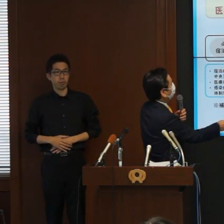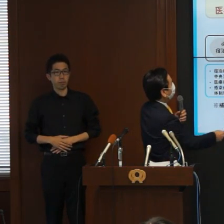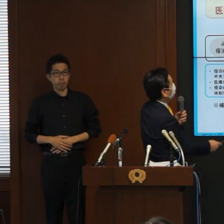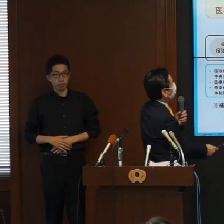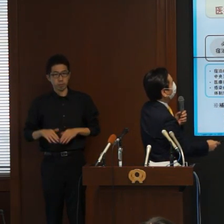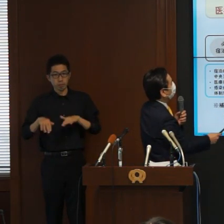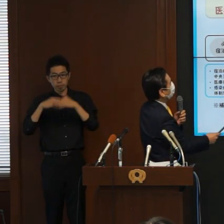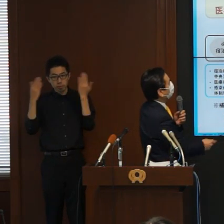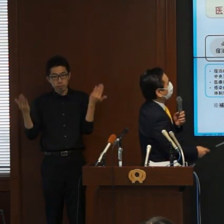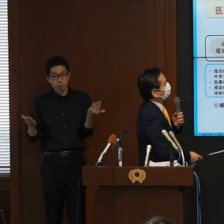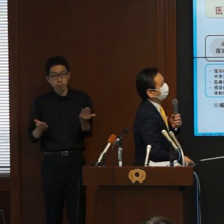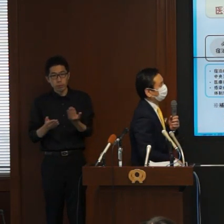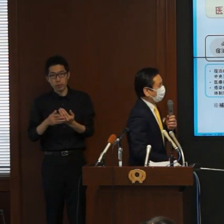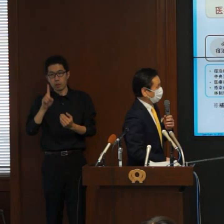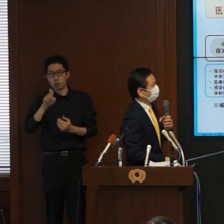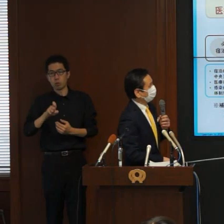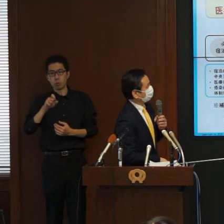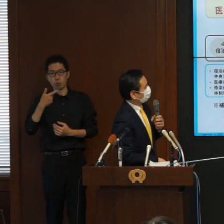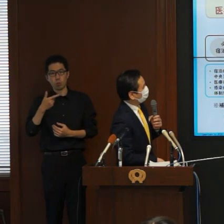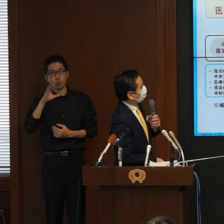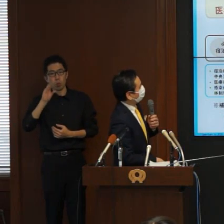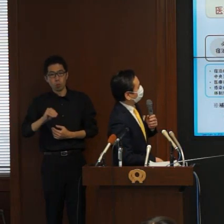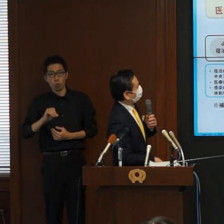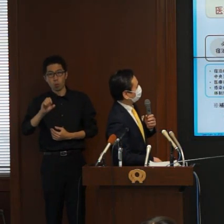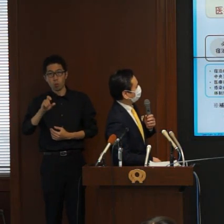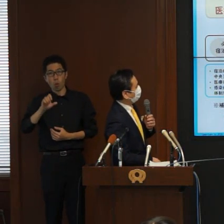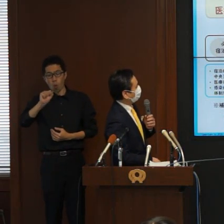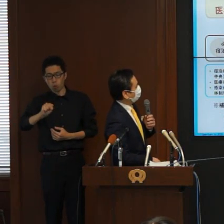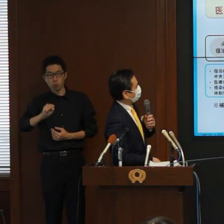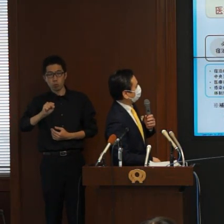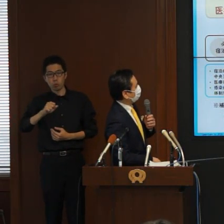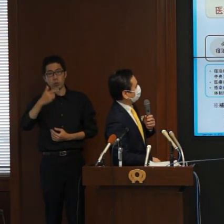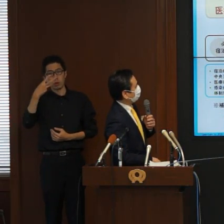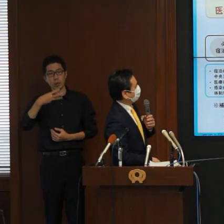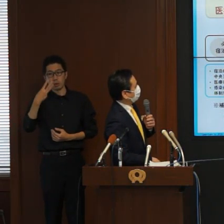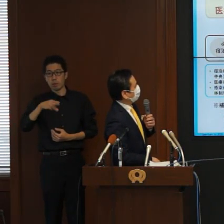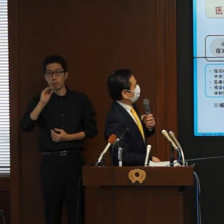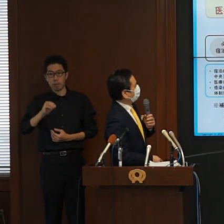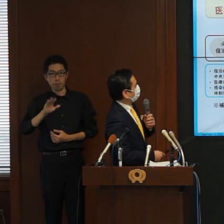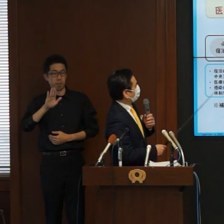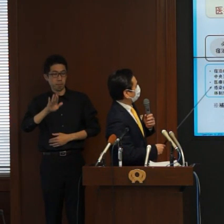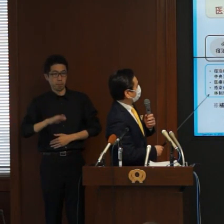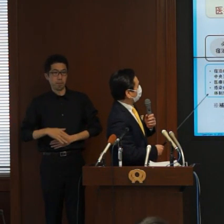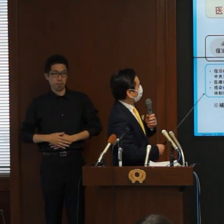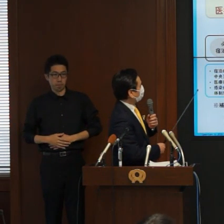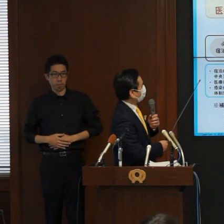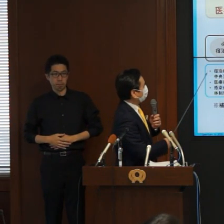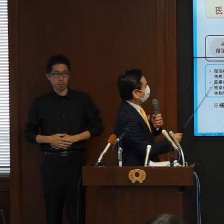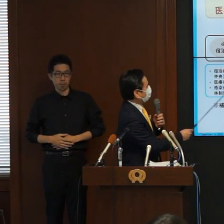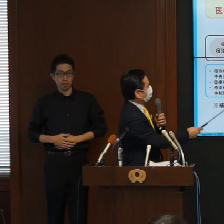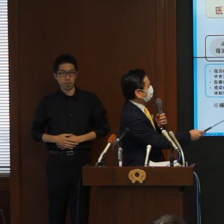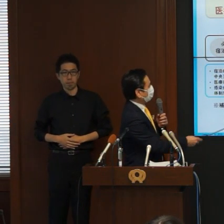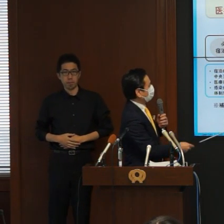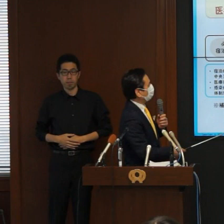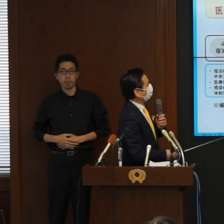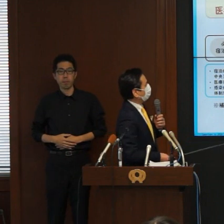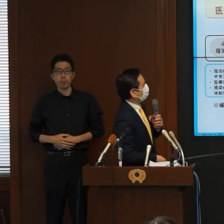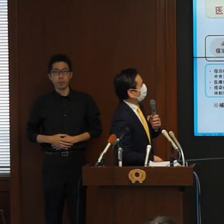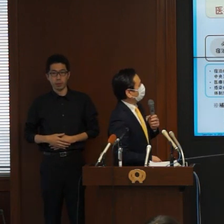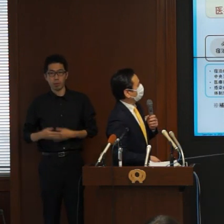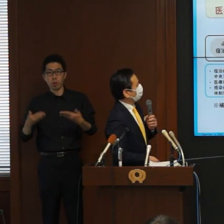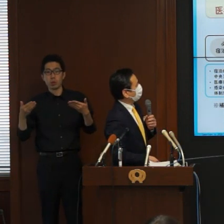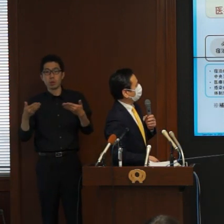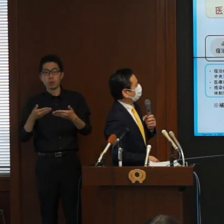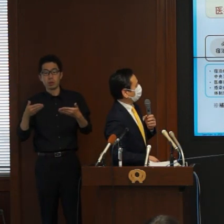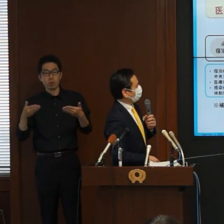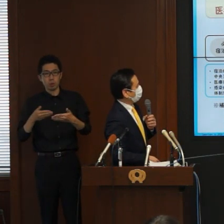16億3000万ということであります。ここに掲げているようなさまざまな事業に